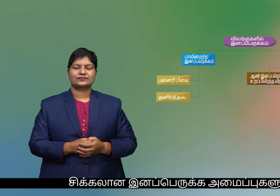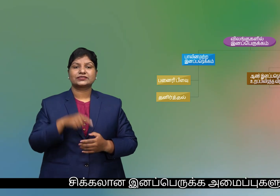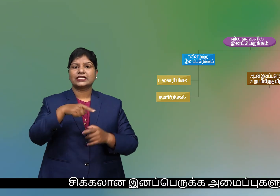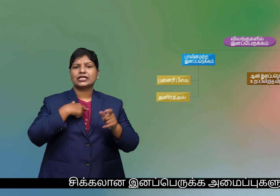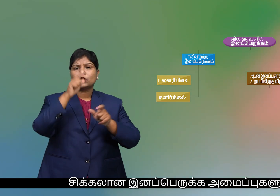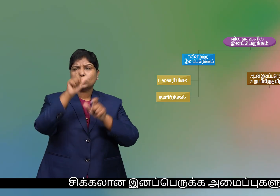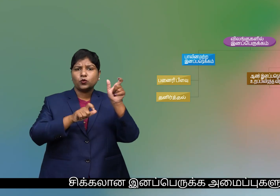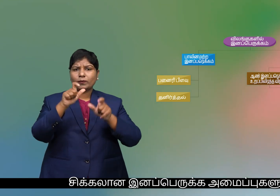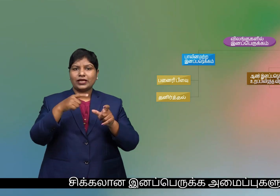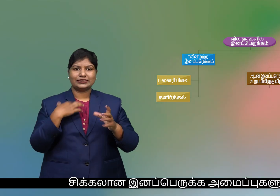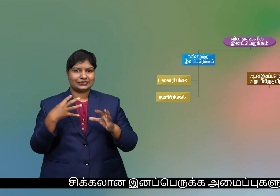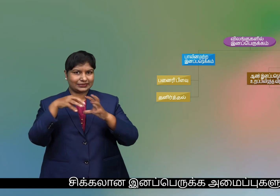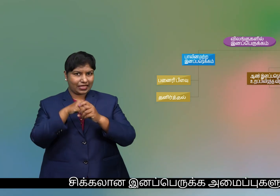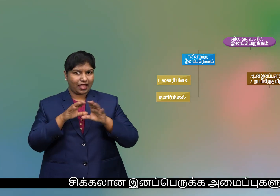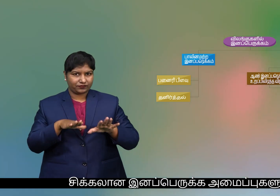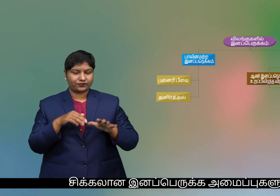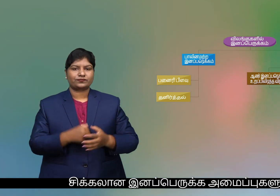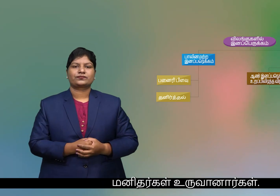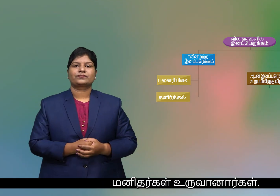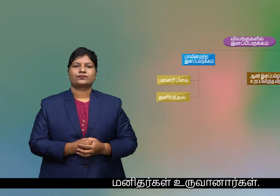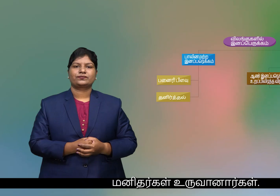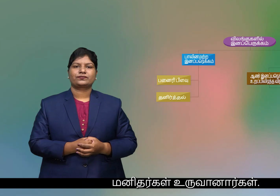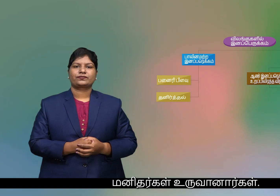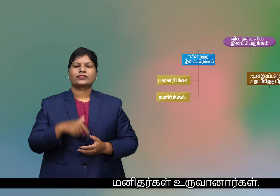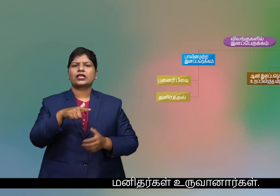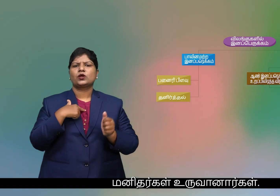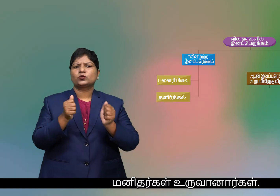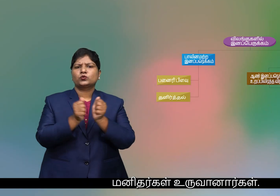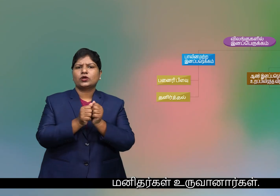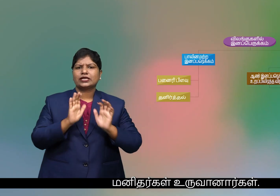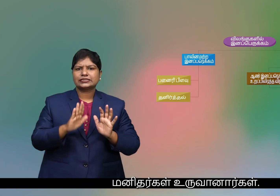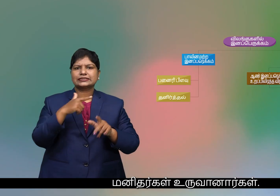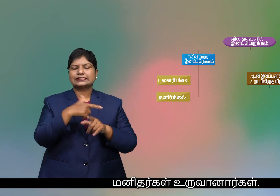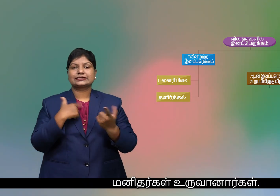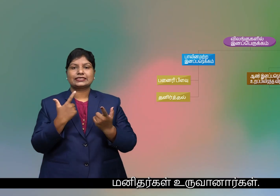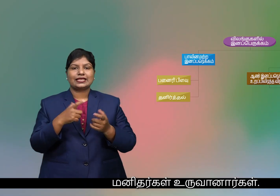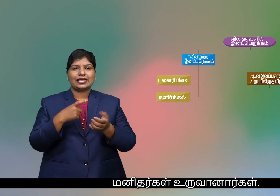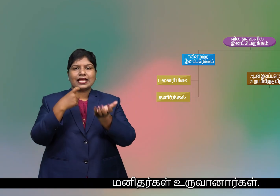சிக்கலான இனப்பெருக்க அமைப்புகளுடன் மனிதர்கள் உருவானார்கள்.